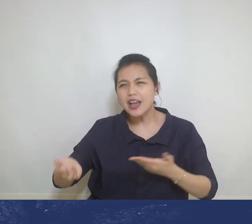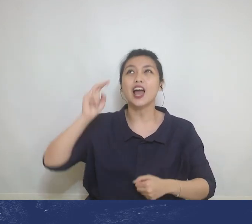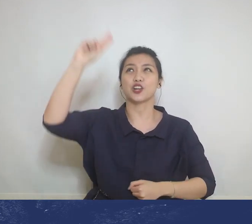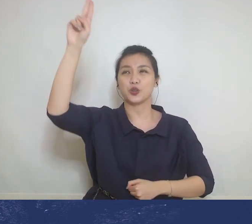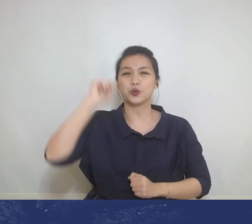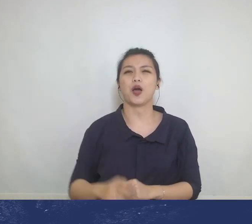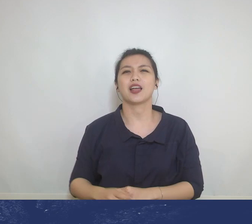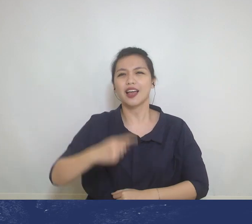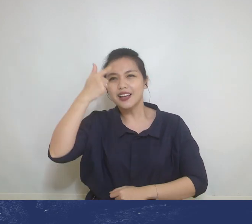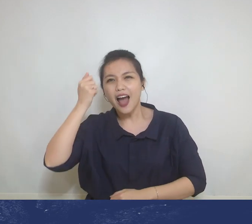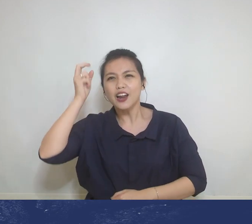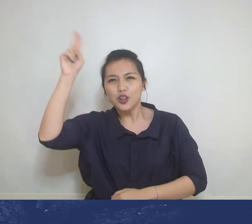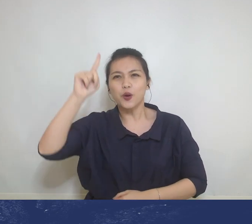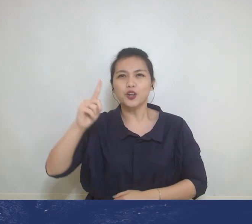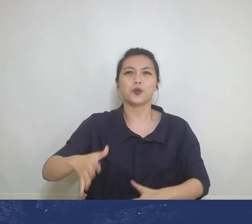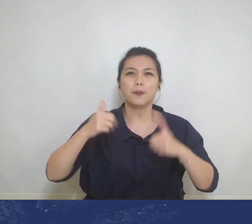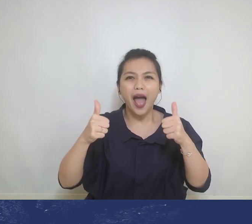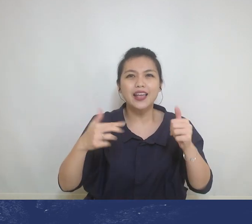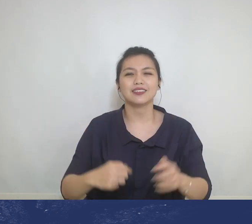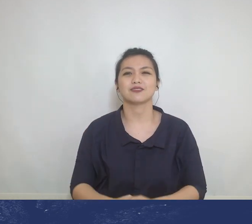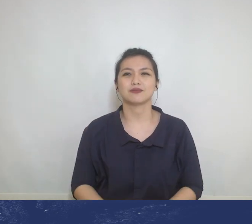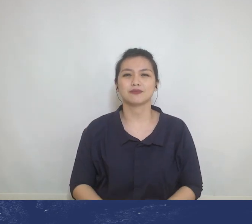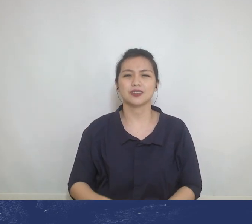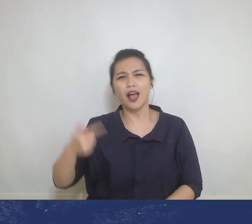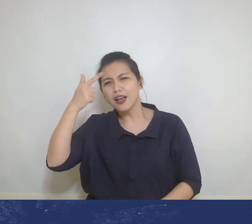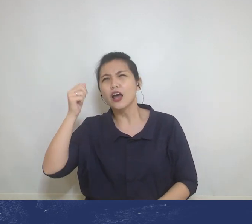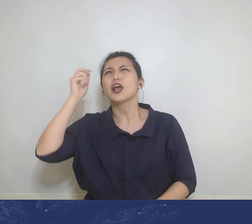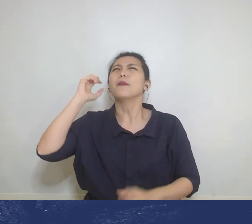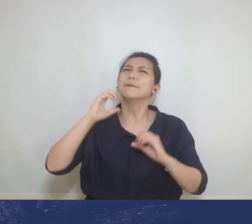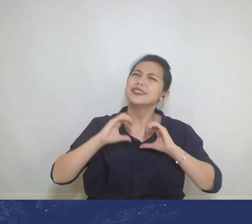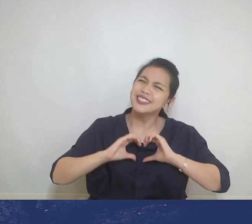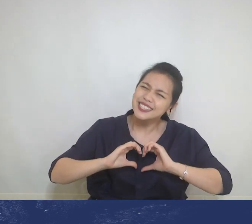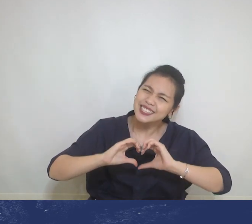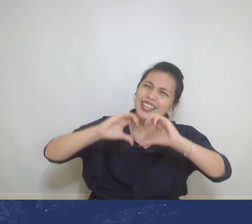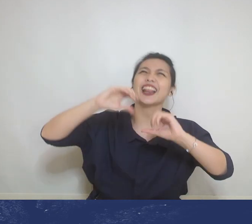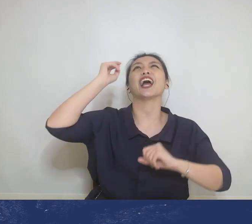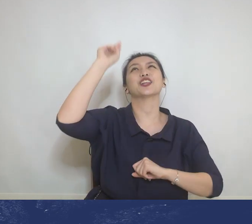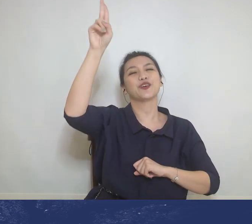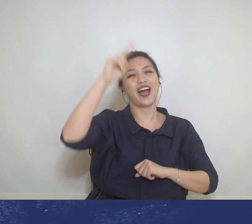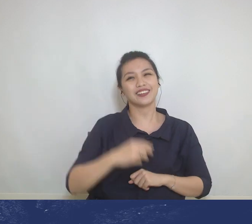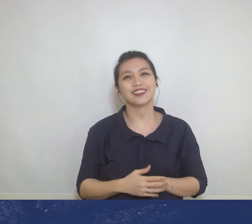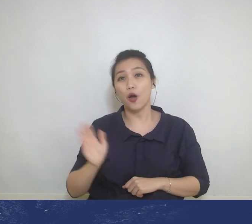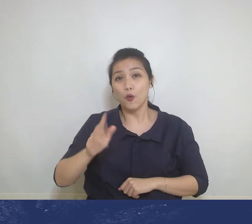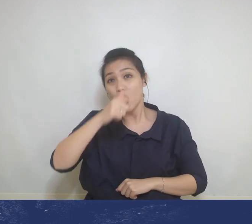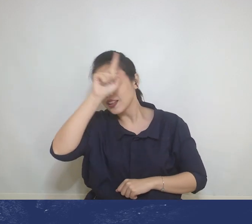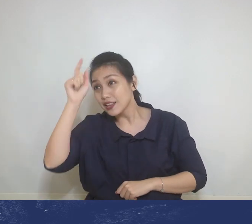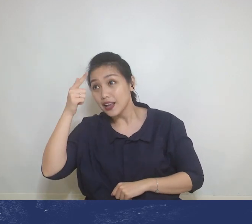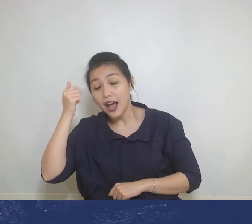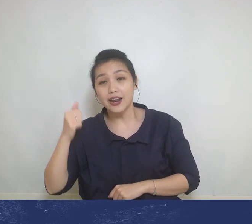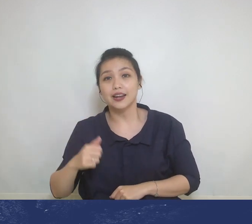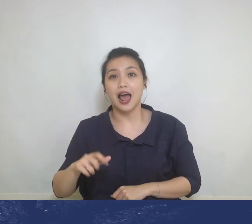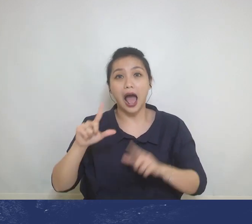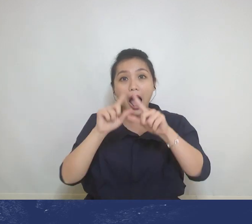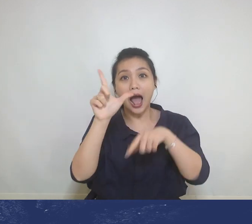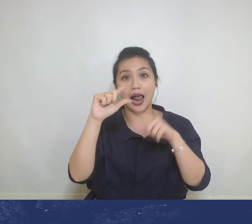melayani Tuhan. Hanya karena Tuhannya itu baik. Hanya karena mereka mencintai Tuhannya. Bukan karena alasan